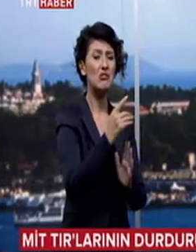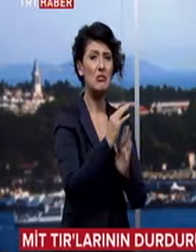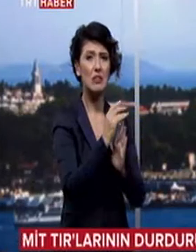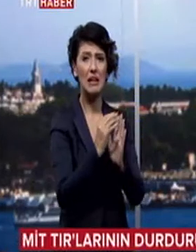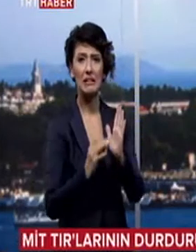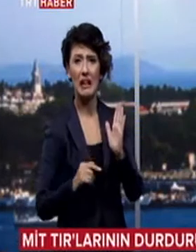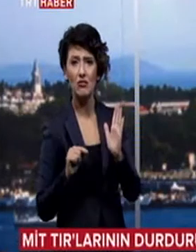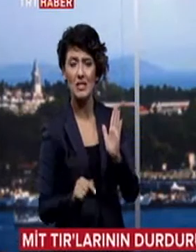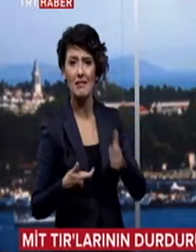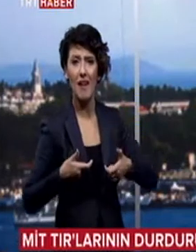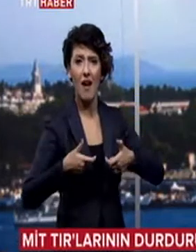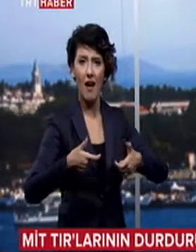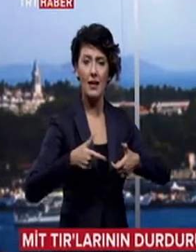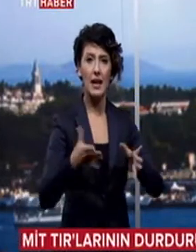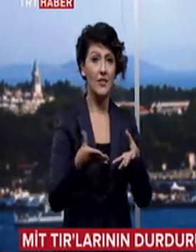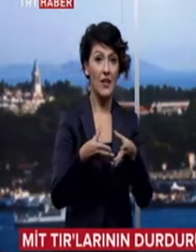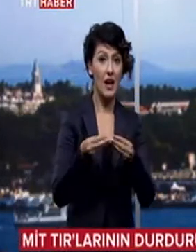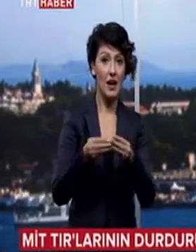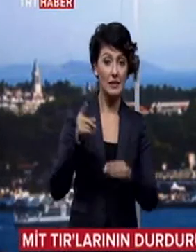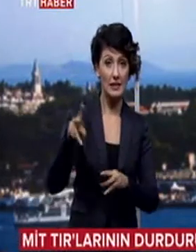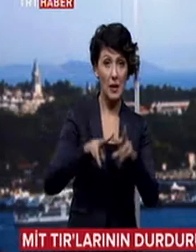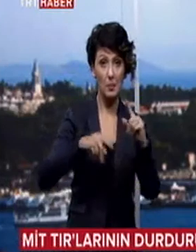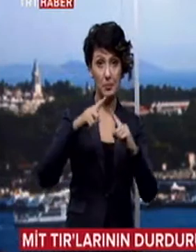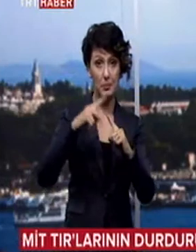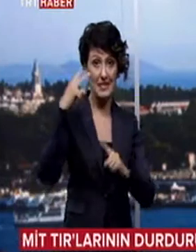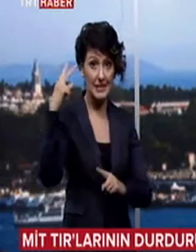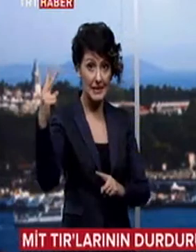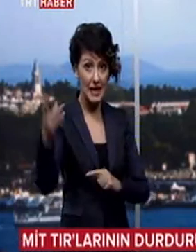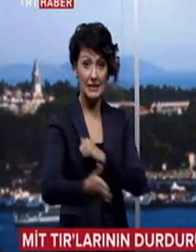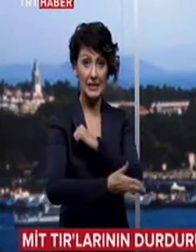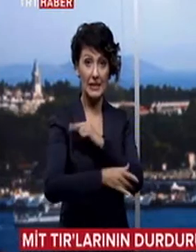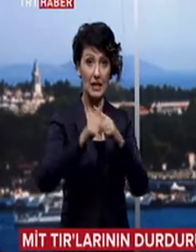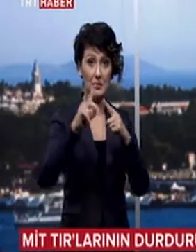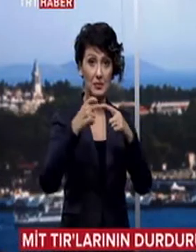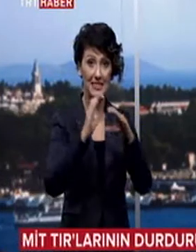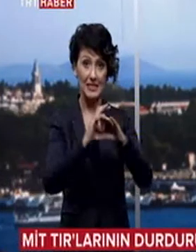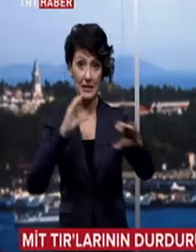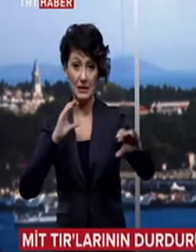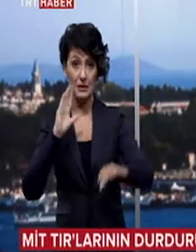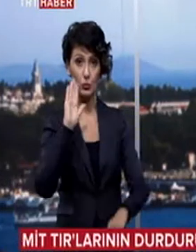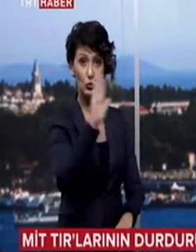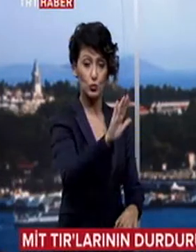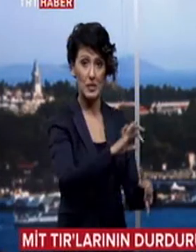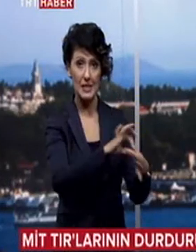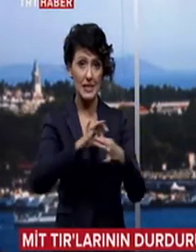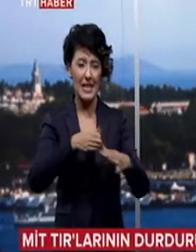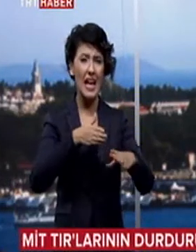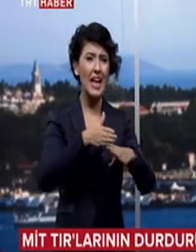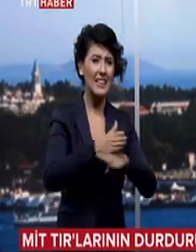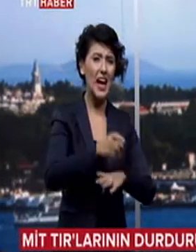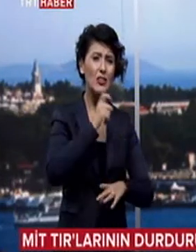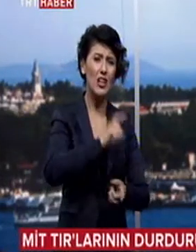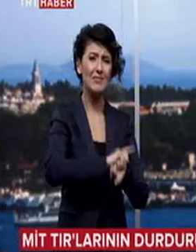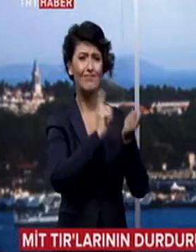Şikayet dilekçesinde Hatay ve Adana'da MİT'e ait yardım tırlarının durdurulmasıyla